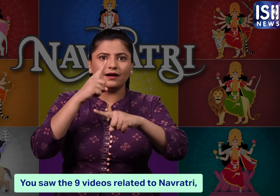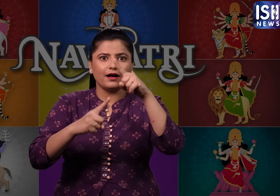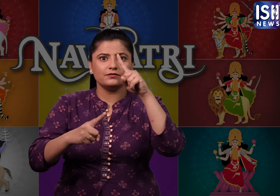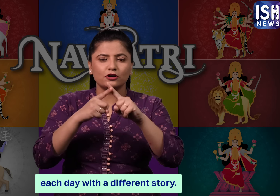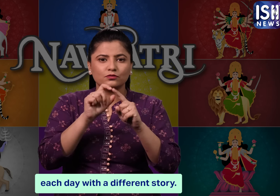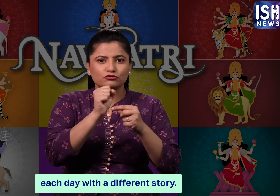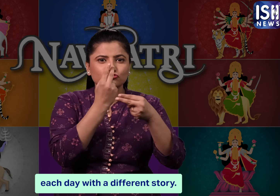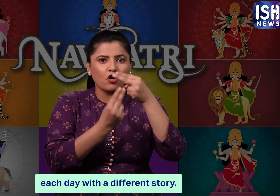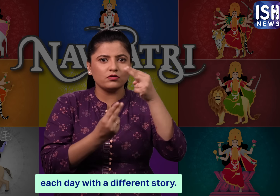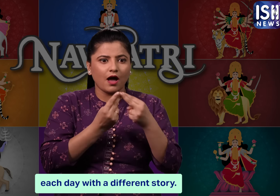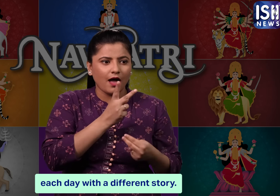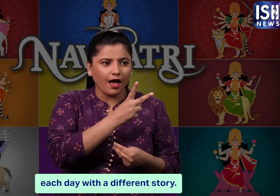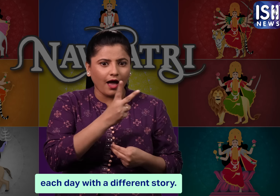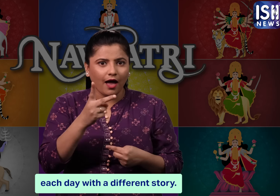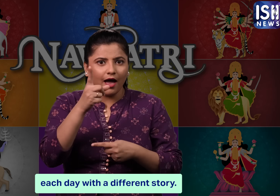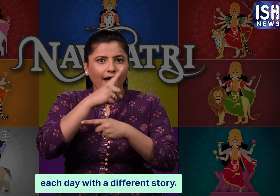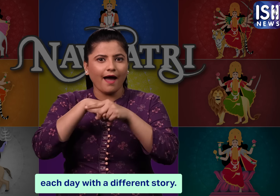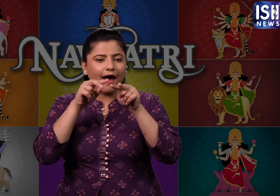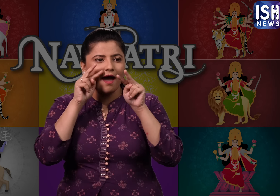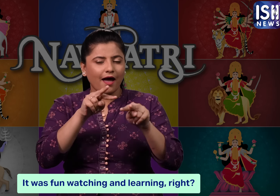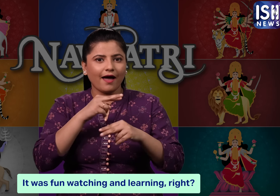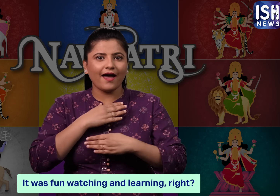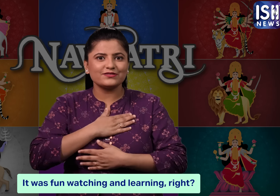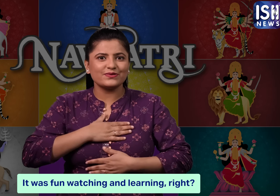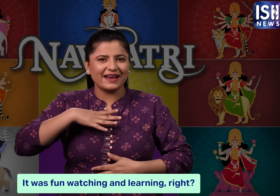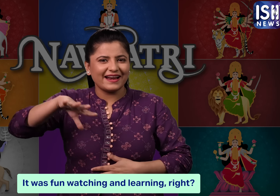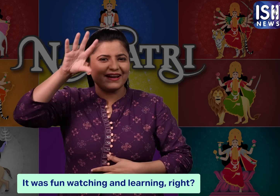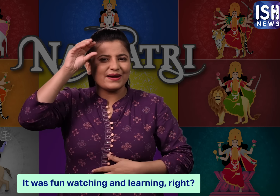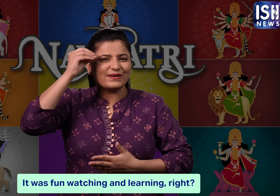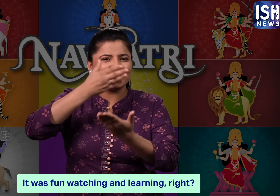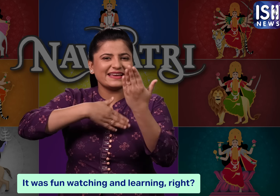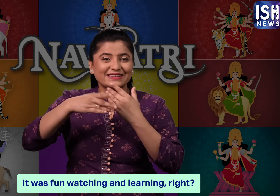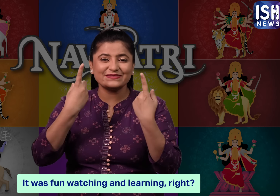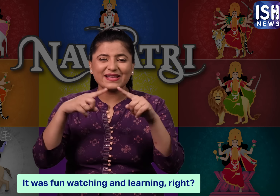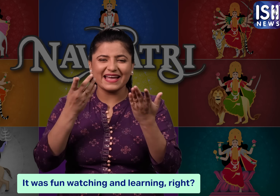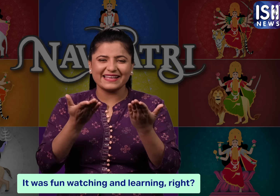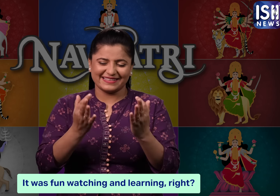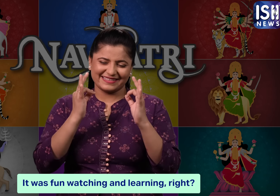हर एक दिन एक अलग कहानी के साथ। ये देखना और सीखना मजेदार था, है ना?